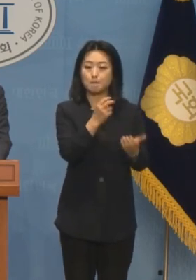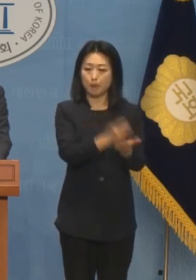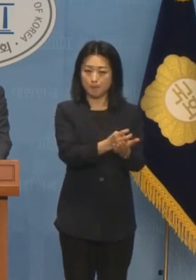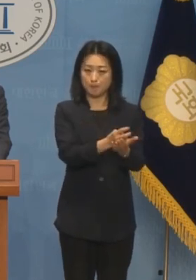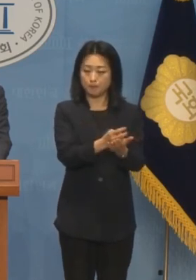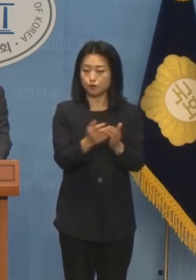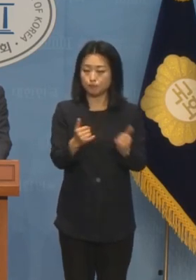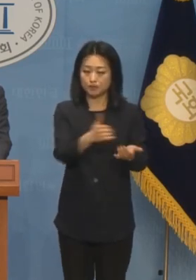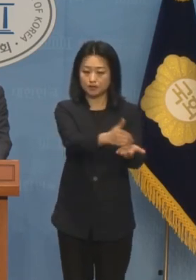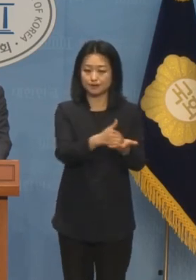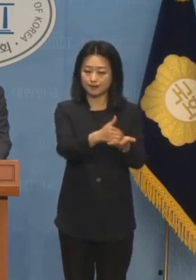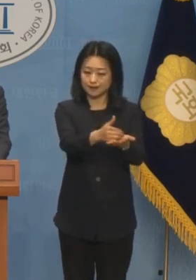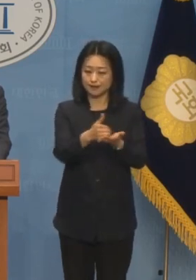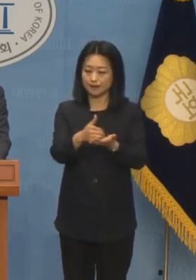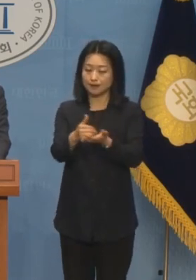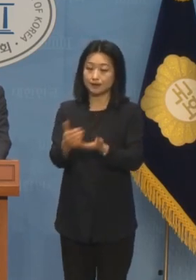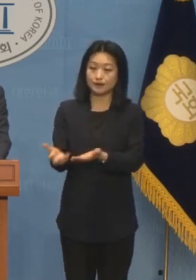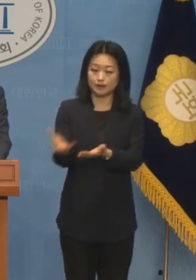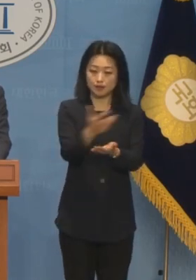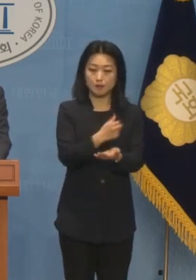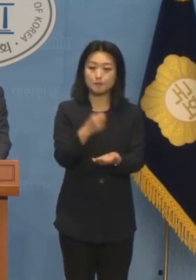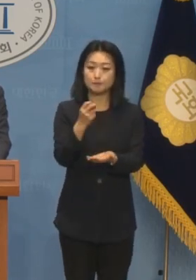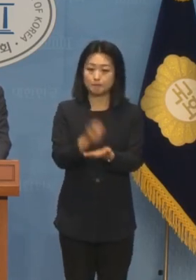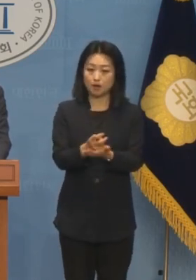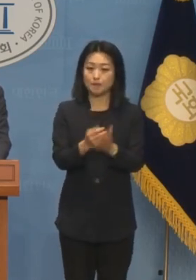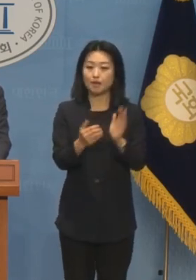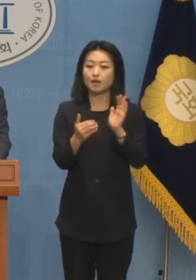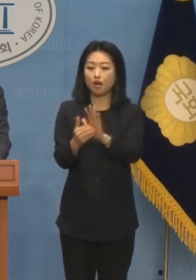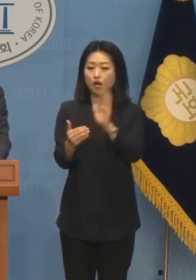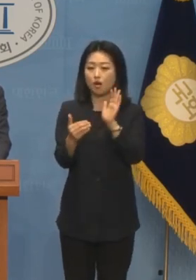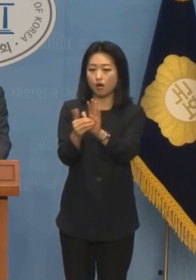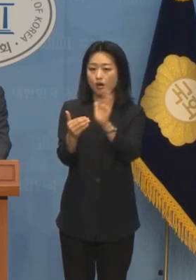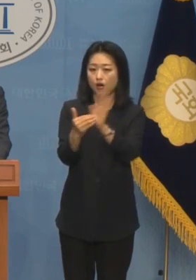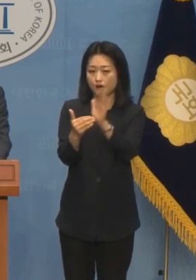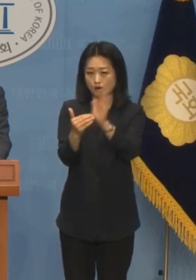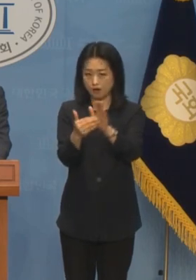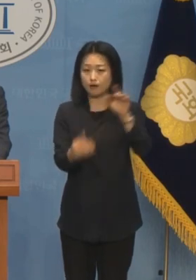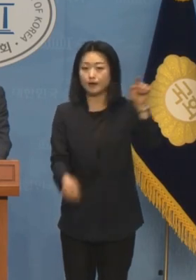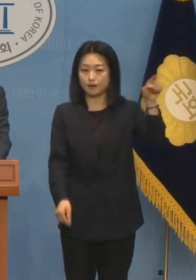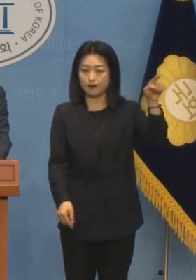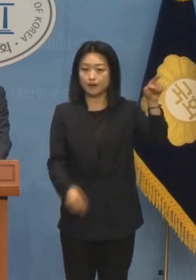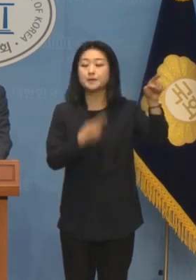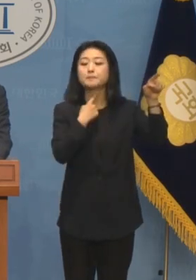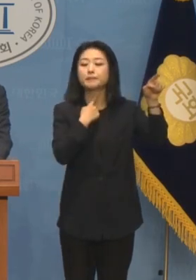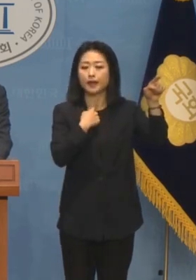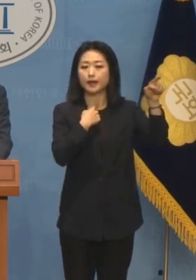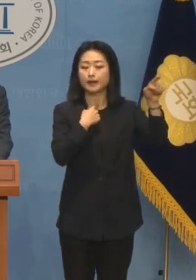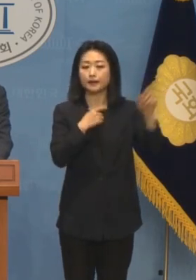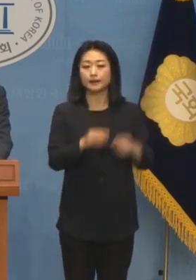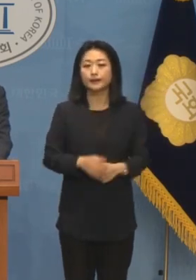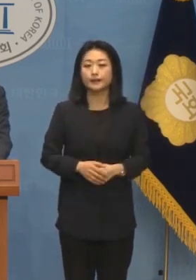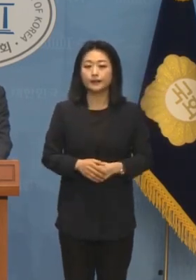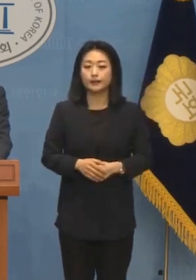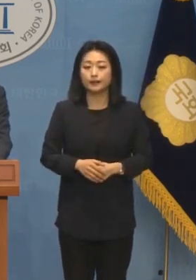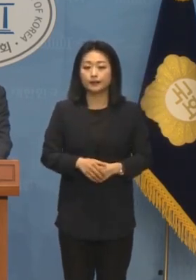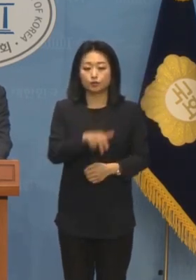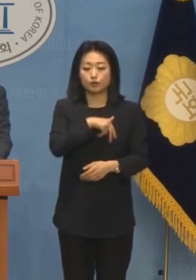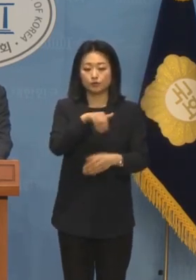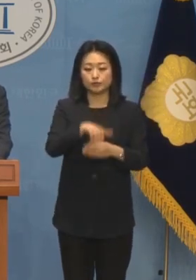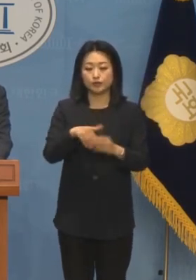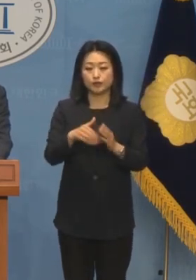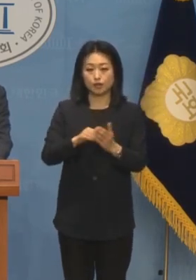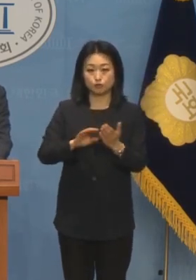다수가 요구했던 법률들에 대해 거부권을 행사했습니다 심지어 총선